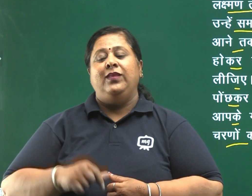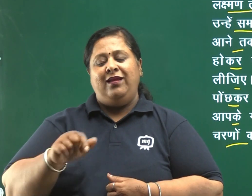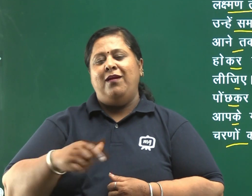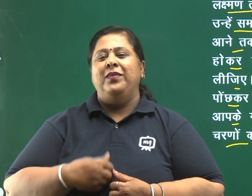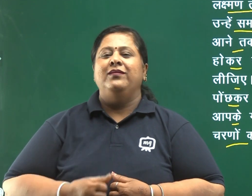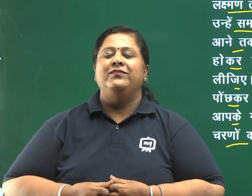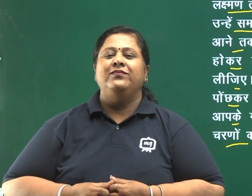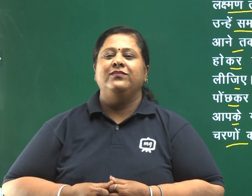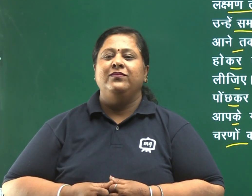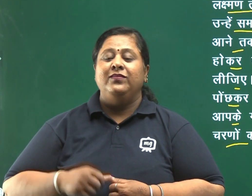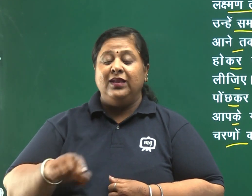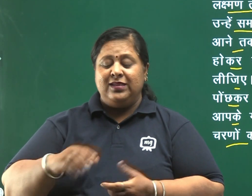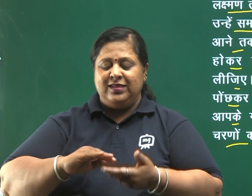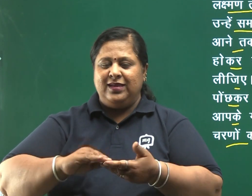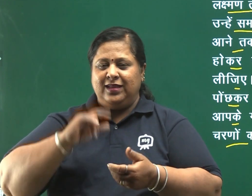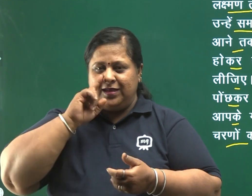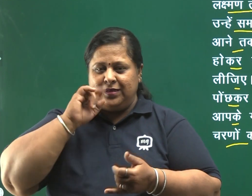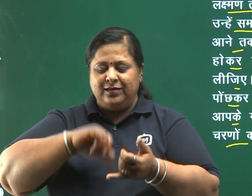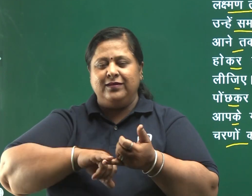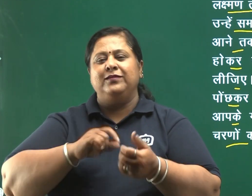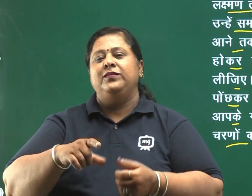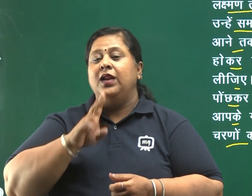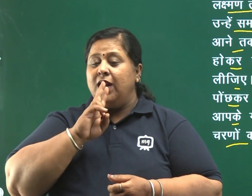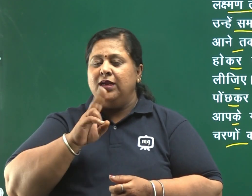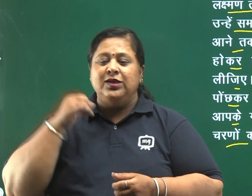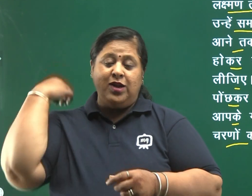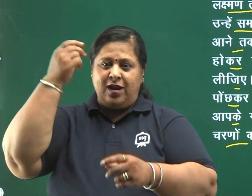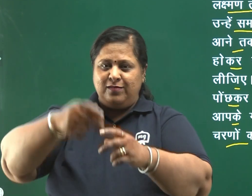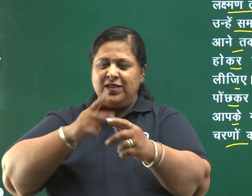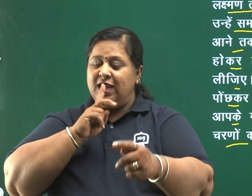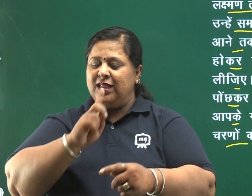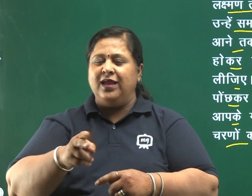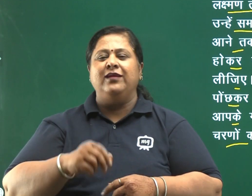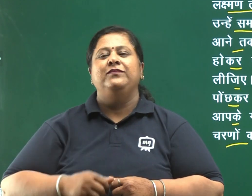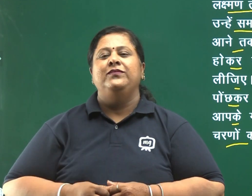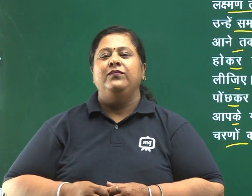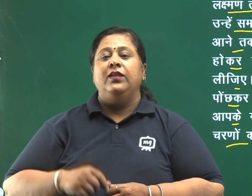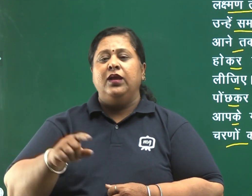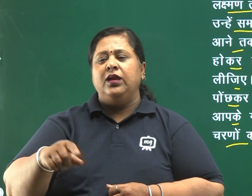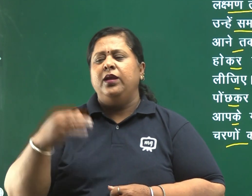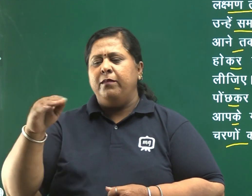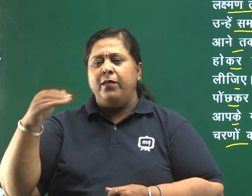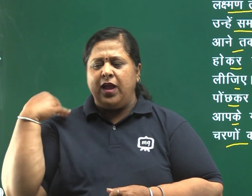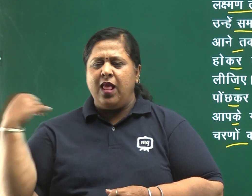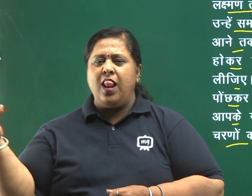यहाँ पर सीता जी श्री राम से कहती हैं कि भैया